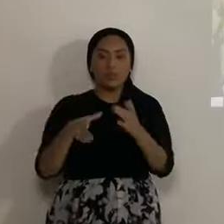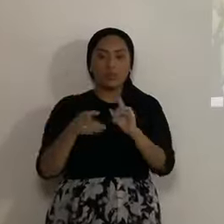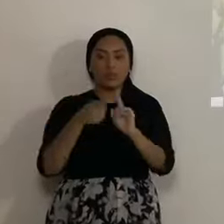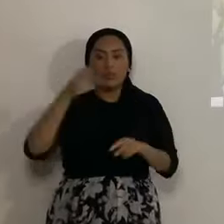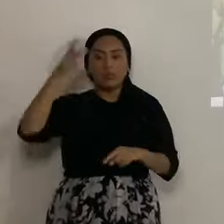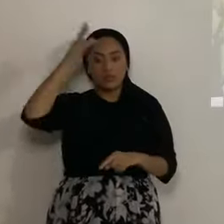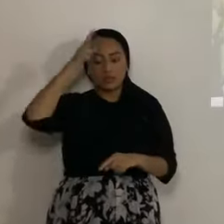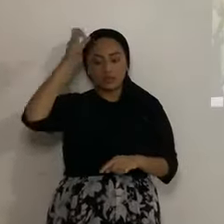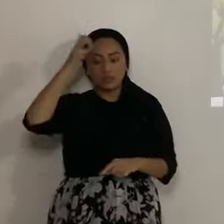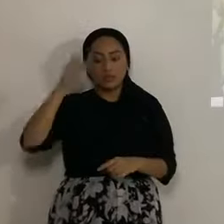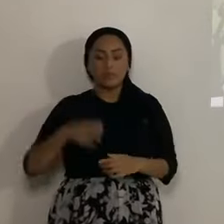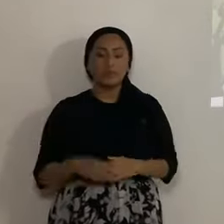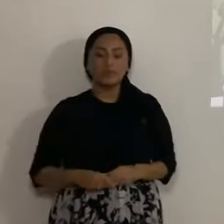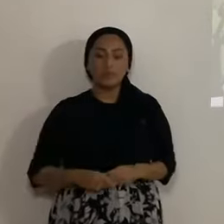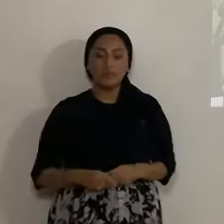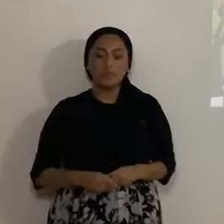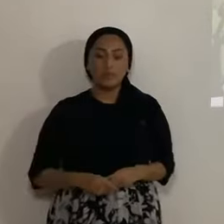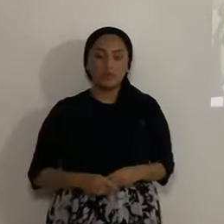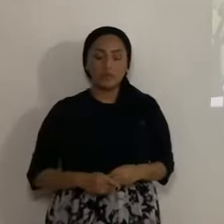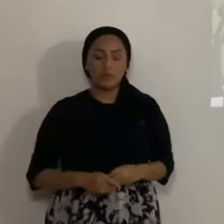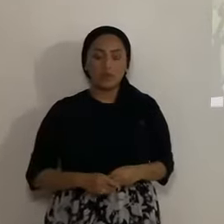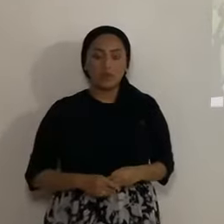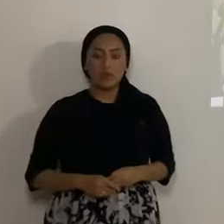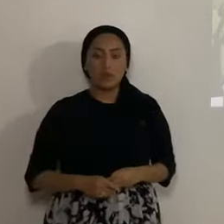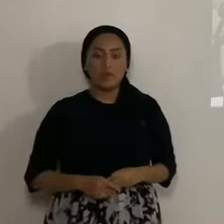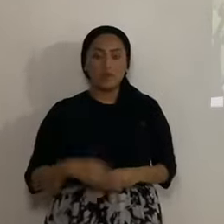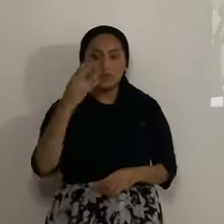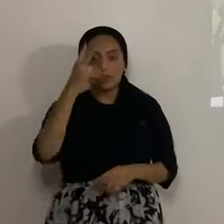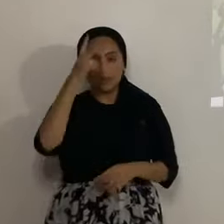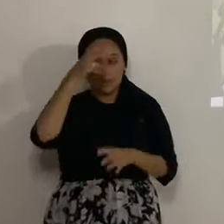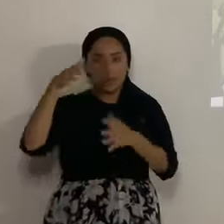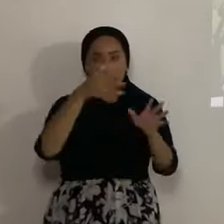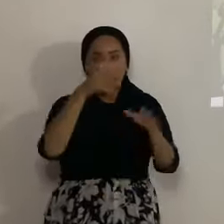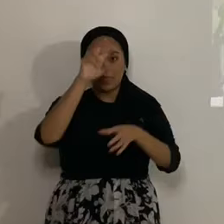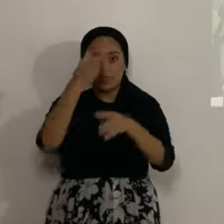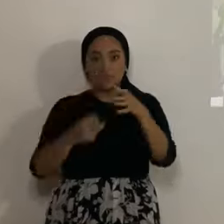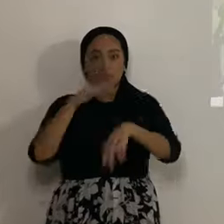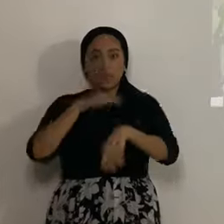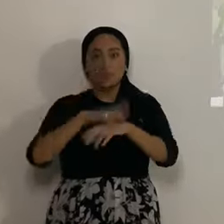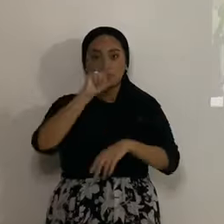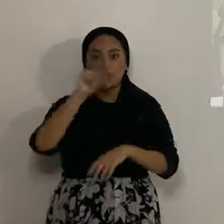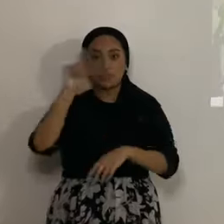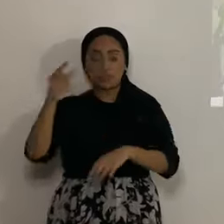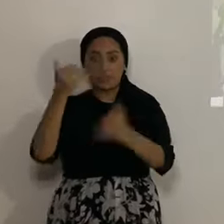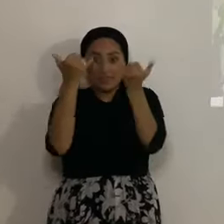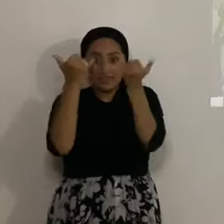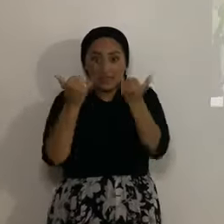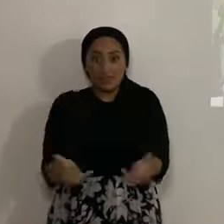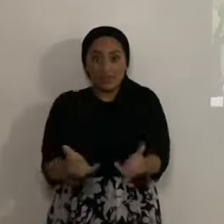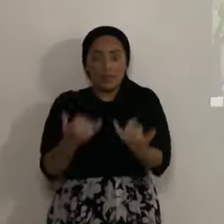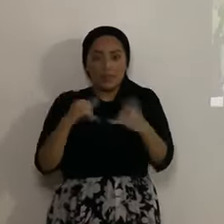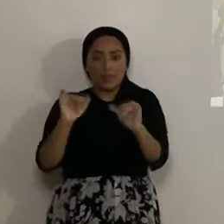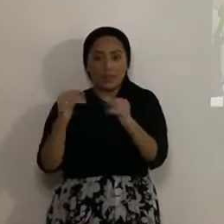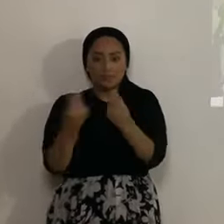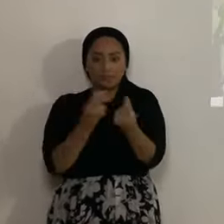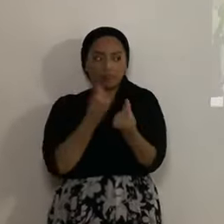Hasatán, los cuatro potestades que cayeron en el 2020 y que ahora mismo están